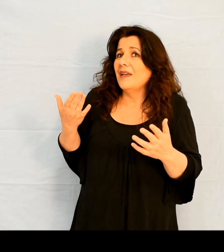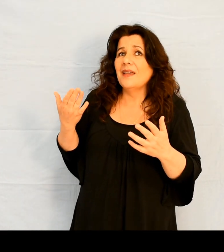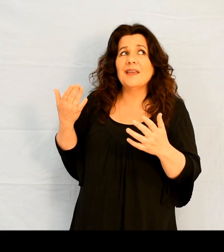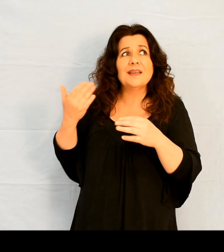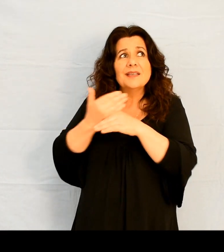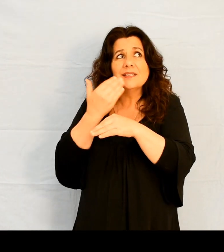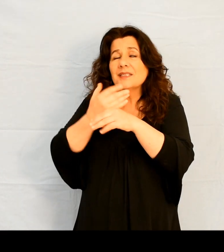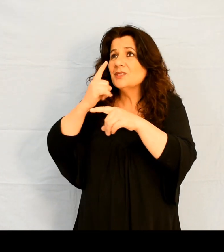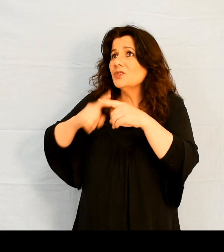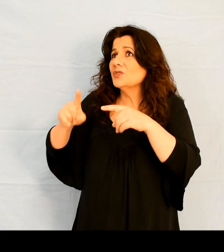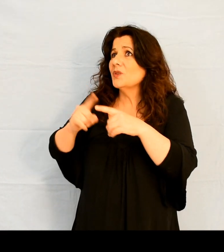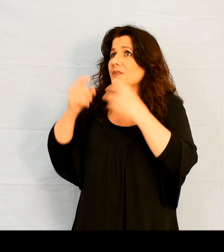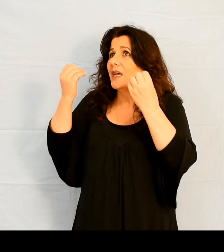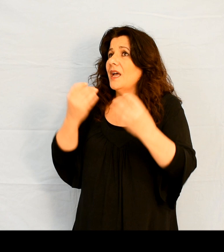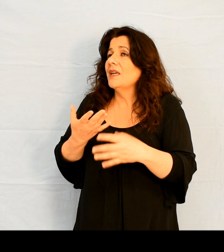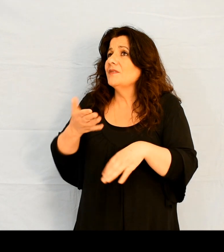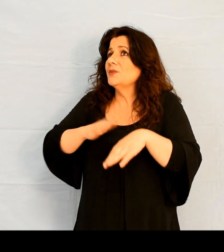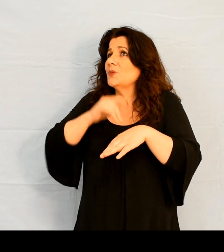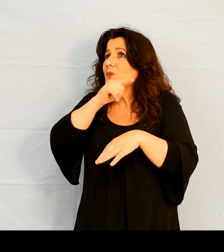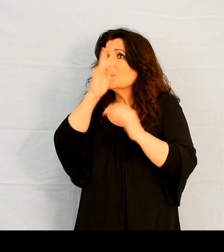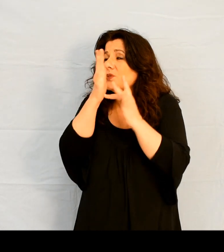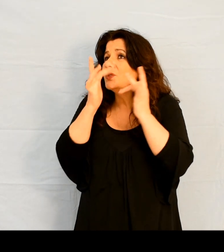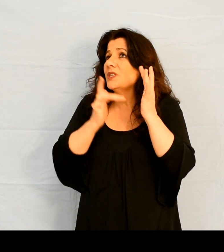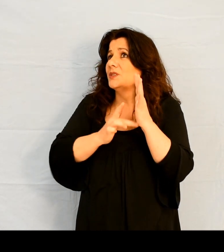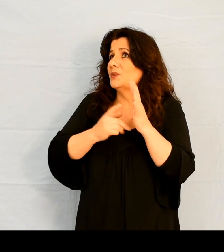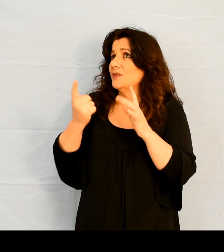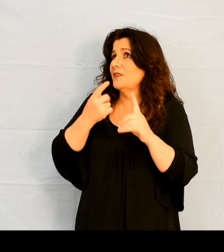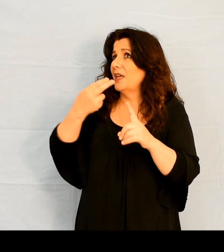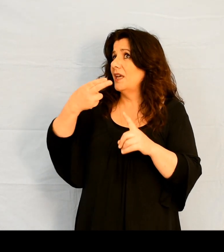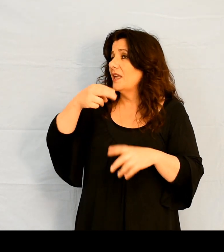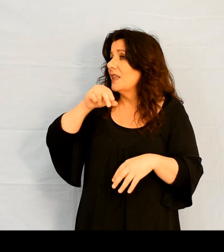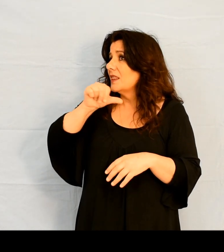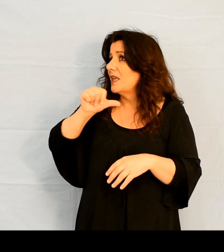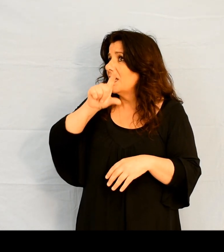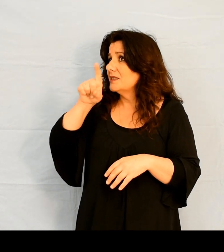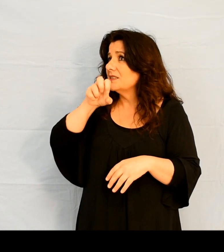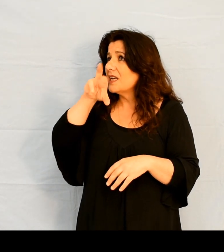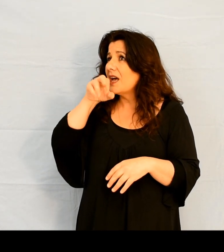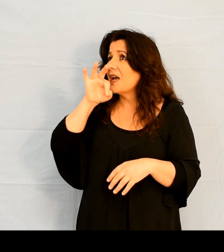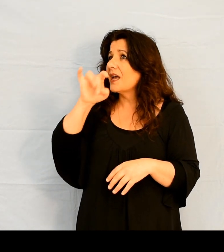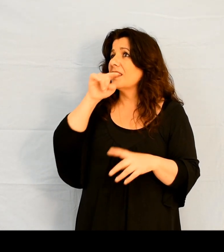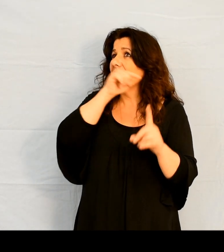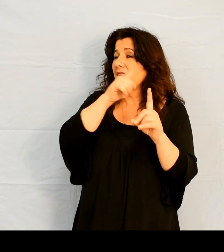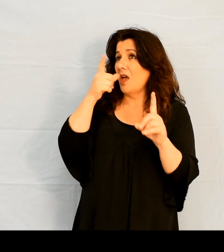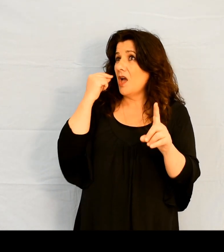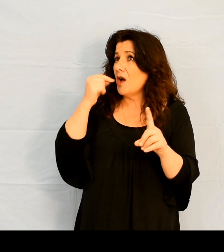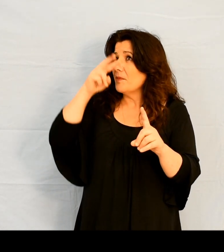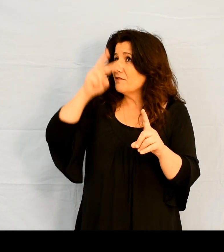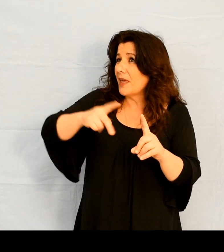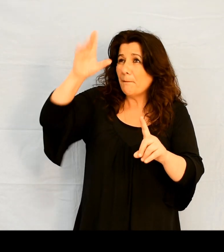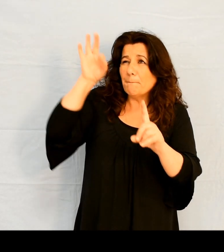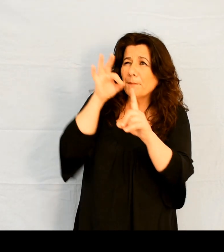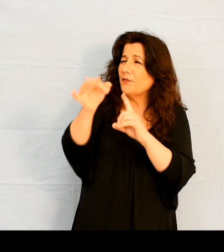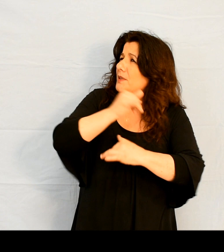Nazareth, cet homme qui était un prophète puissant par ses actes et ses paroles devant Dieu et devant tout le